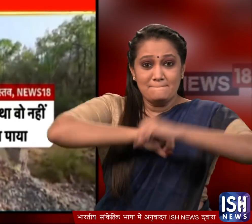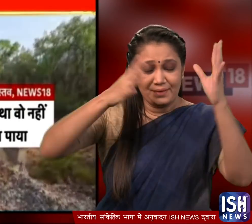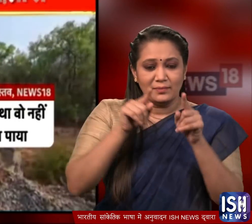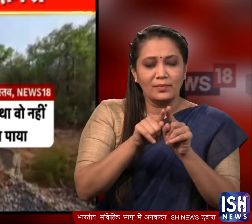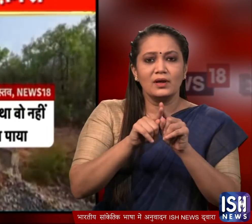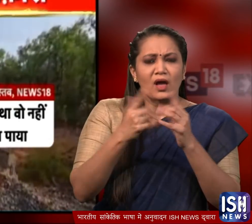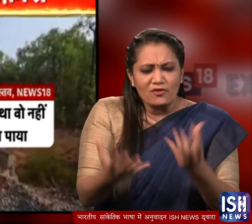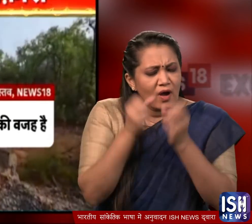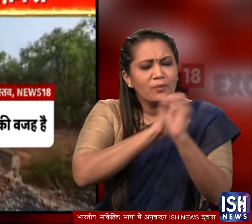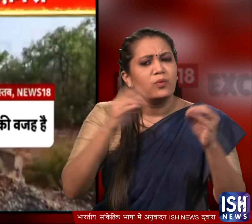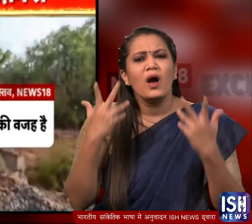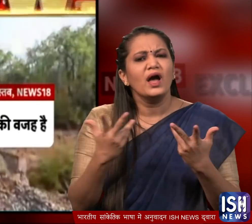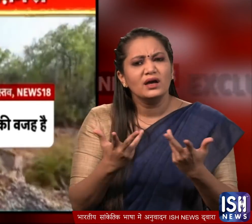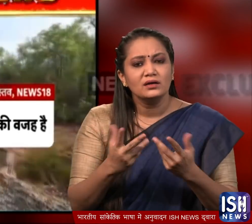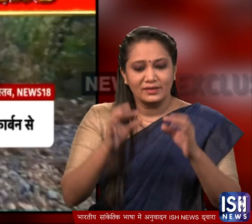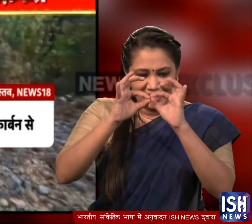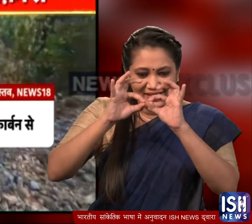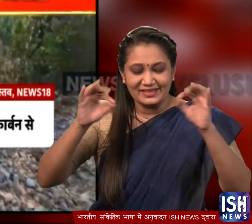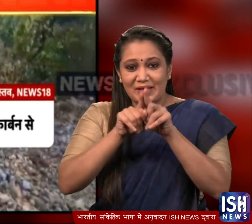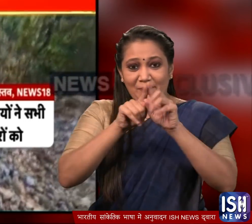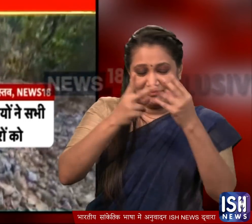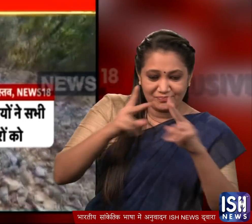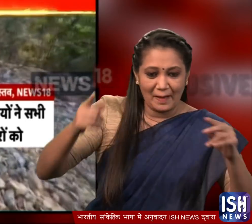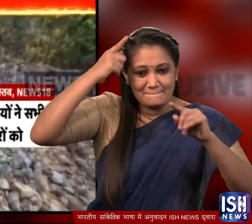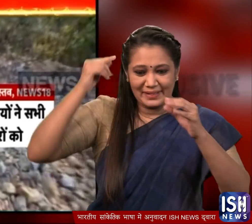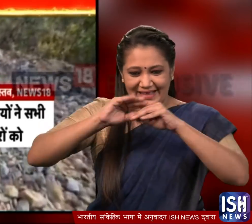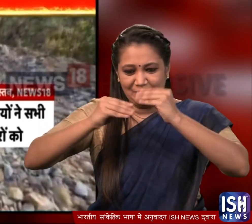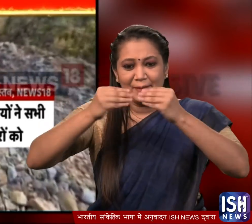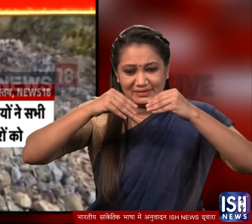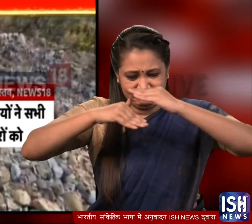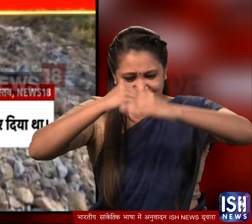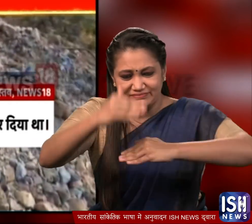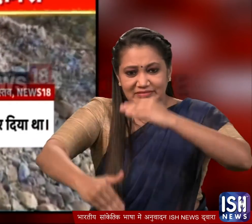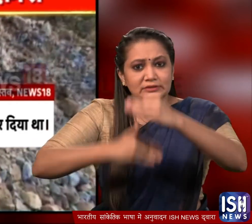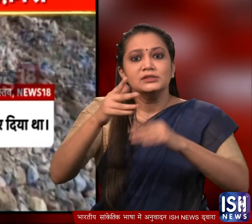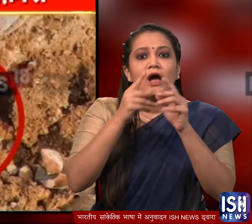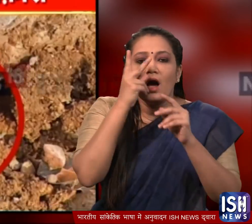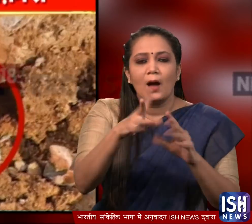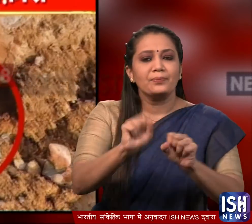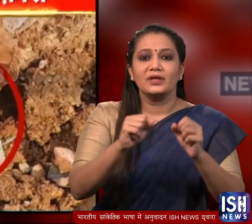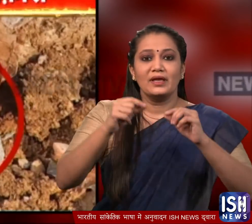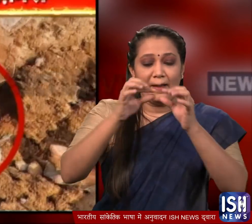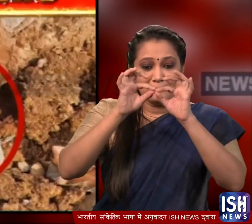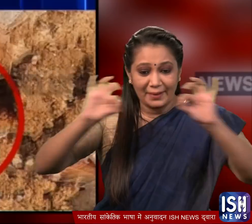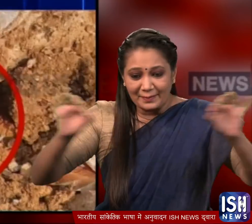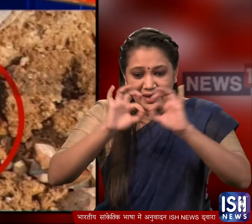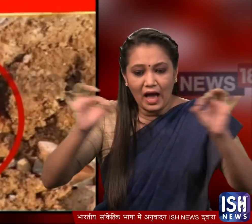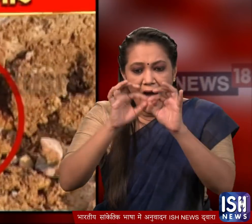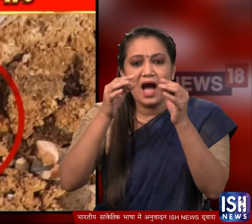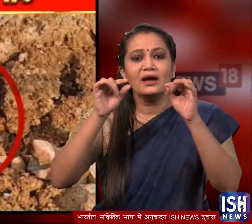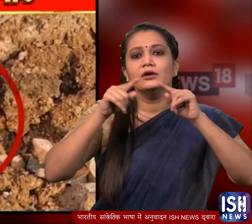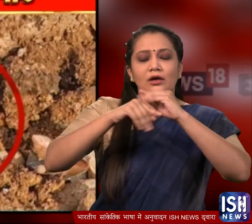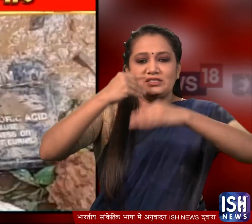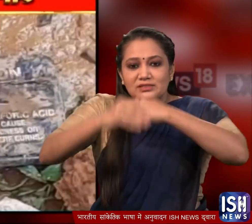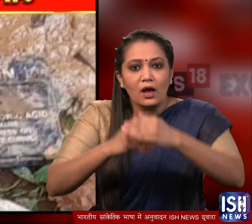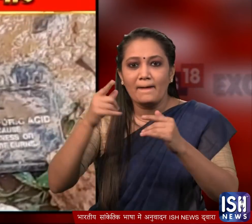बम लगाया था वो नहीं मिल पाया था, उसकी वजह है इस कार्बन से नक्सलियों ने पूरे वायर को कोट कर दिया था। बम के तार कार्बन पेपर से लपेटे